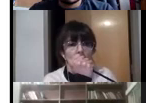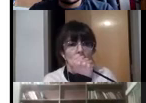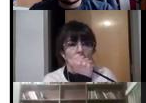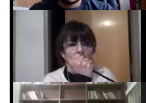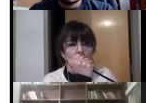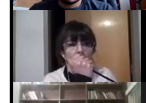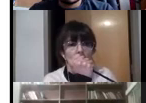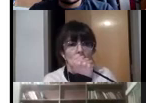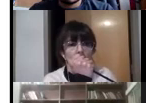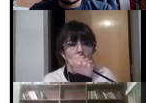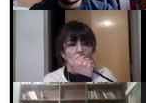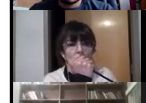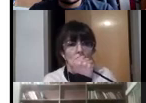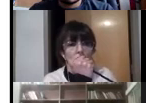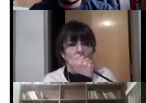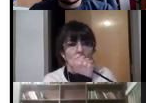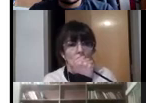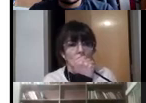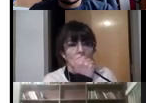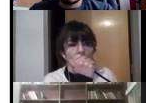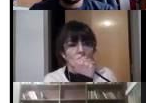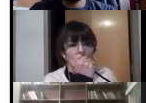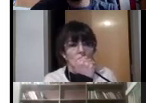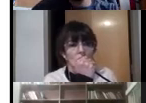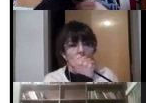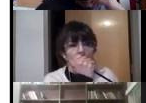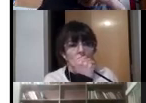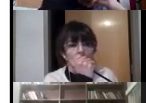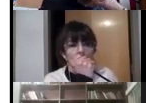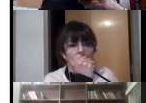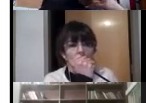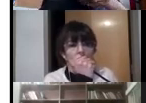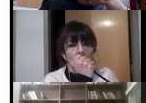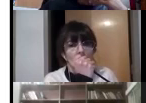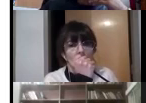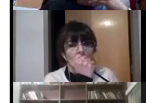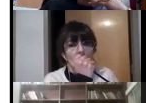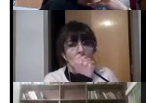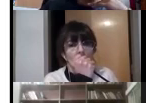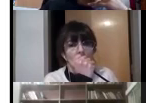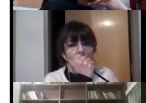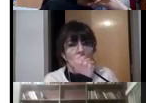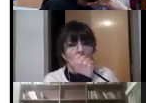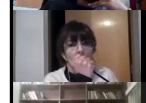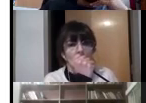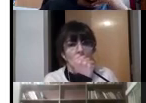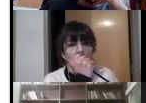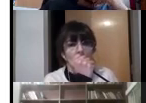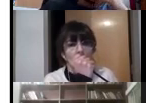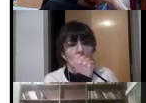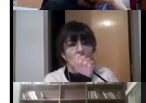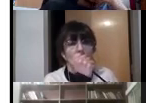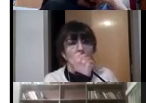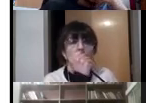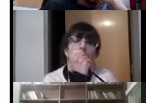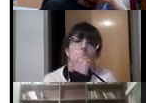evidencia al respecto o alguna intuición al respecto de si los sistemas que usan o la manera como los usan los señantes